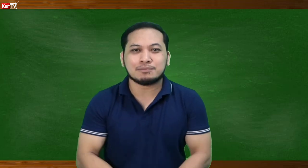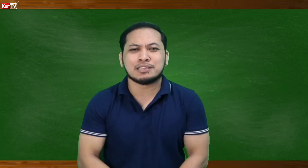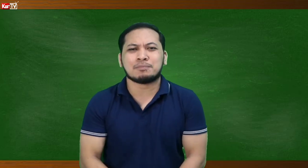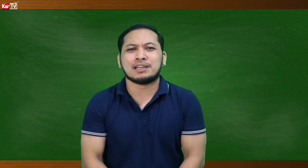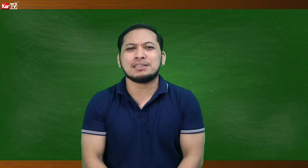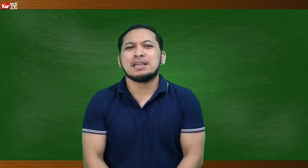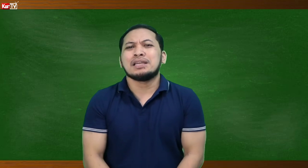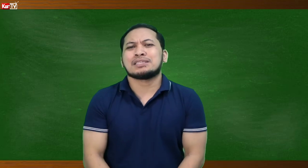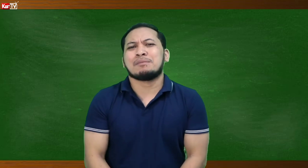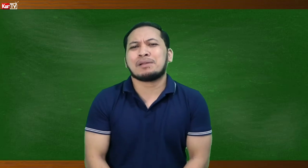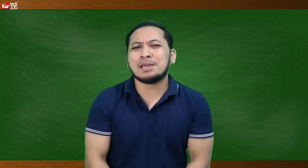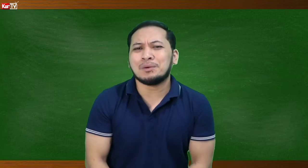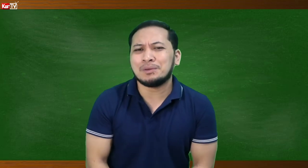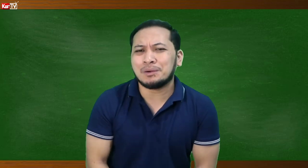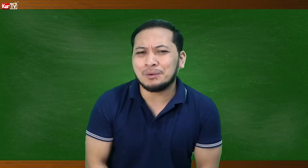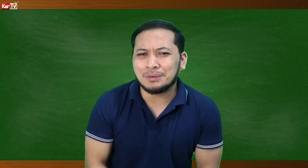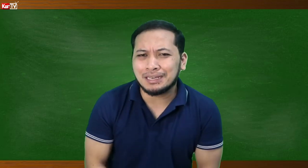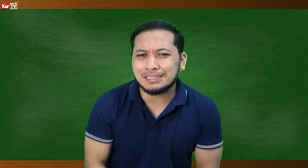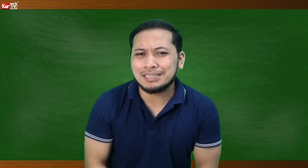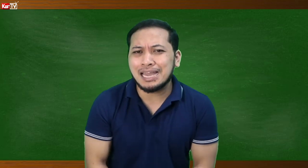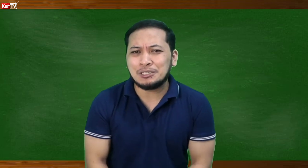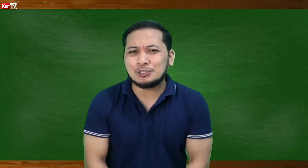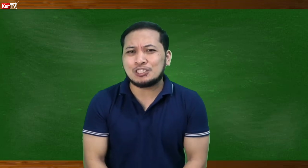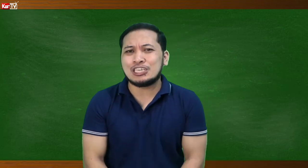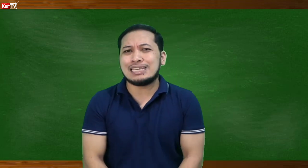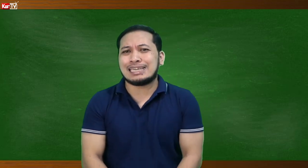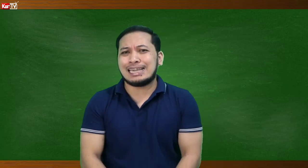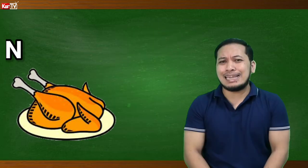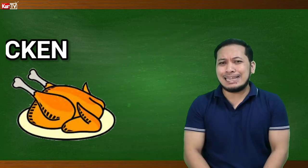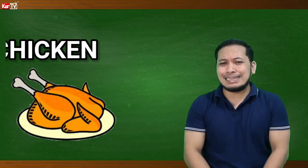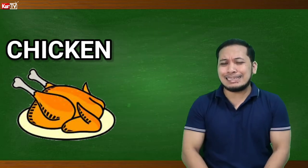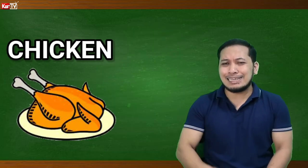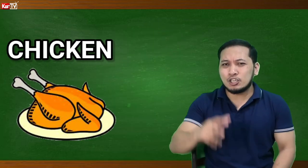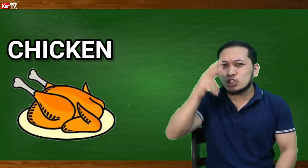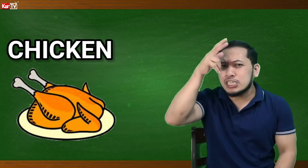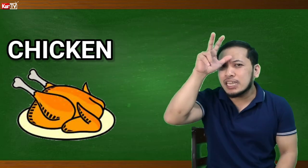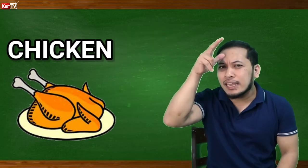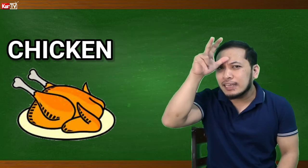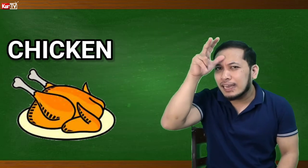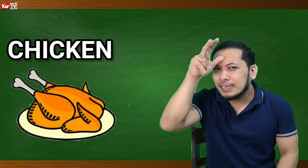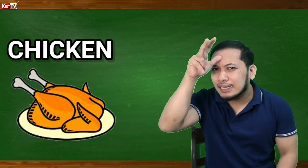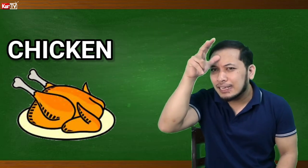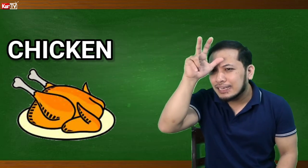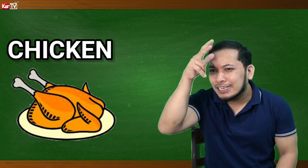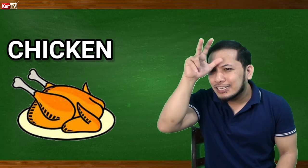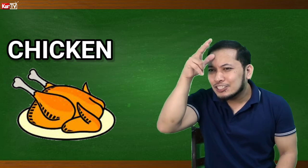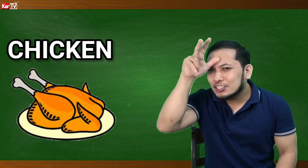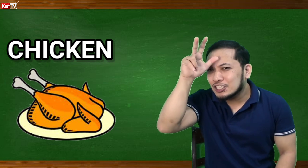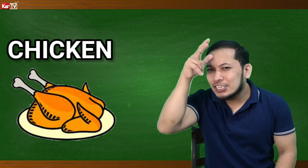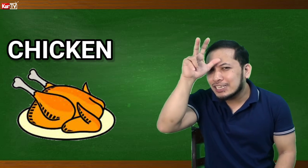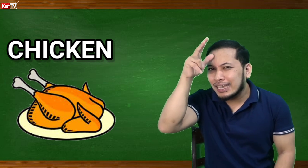Christmas party. Siyempre, unang-una na dyan, yung chicken. Ayan, yung chicken. Ayan.